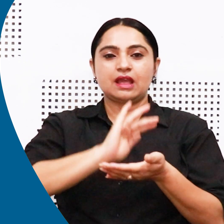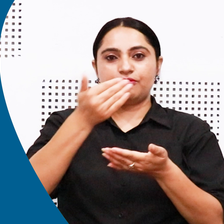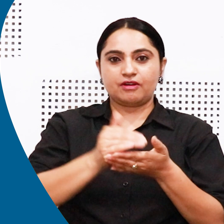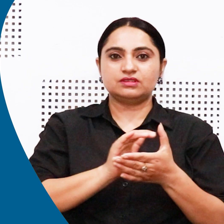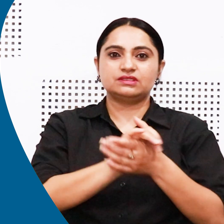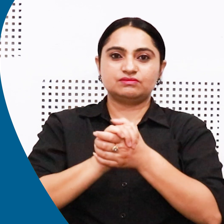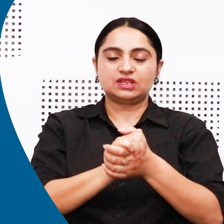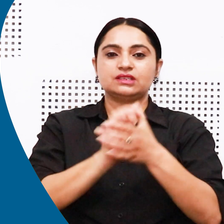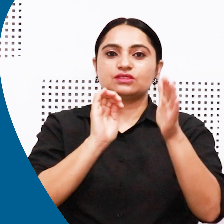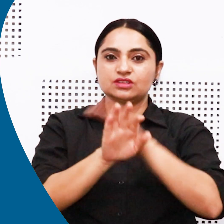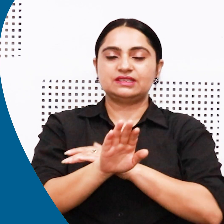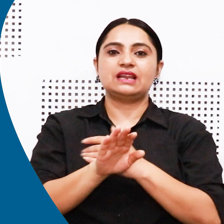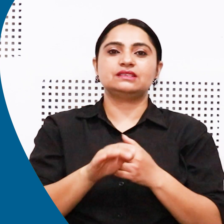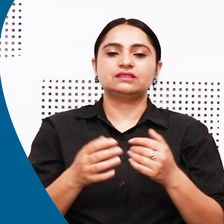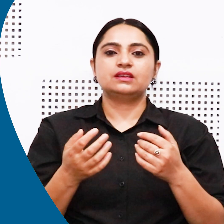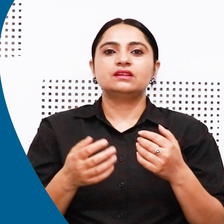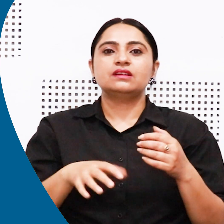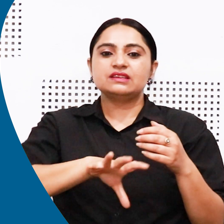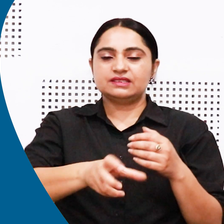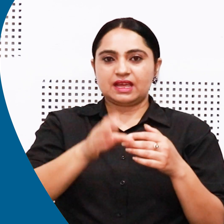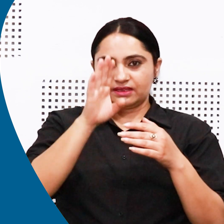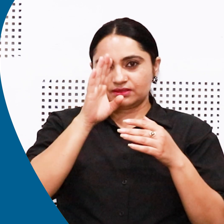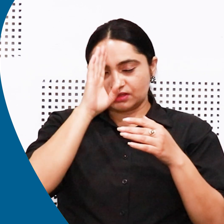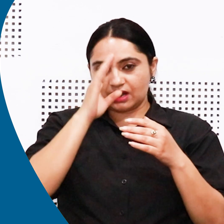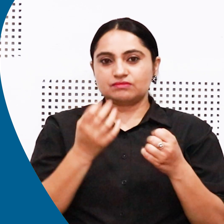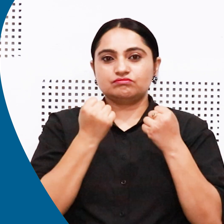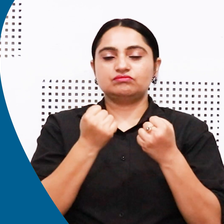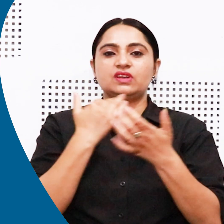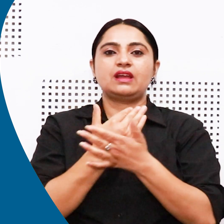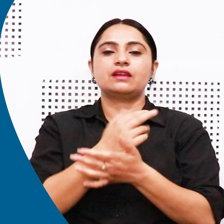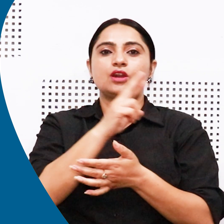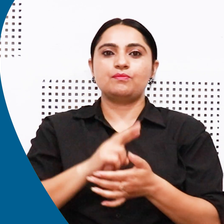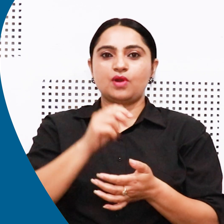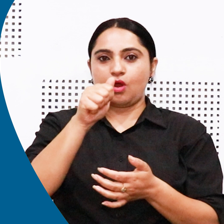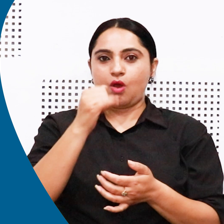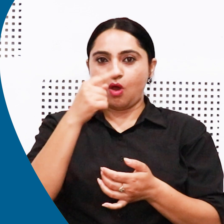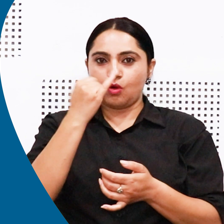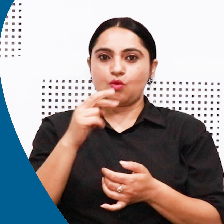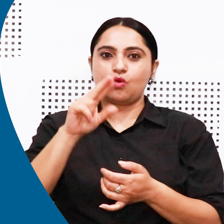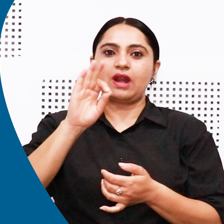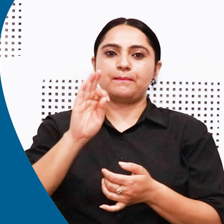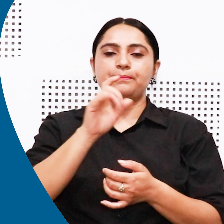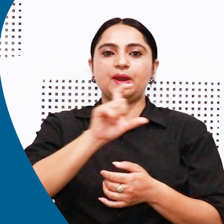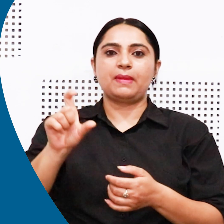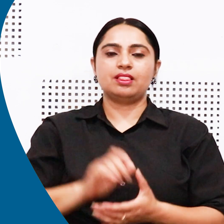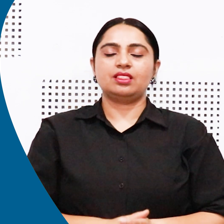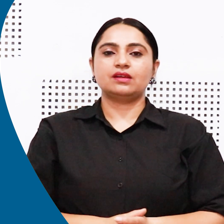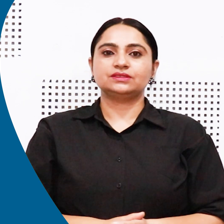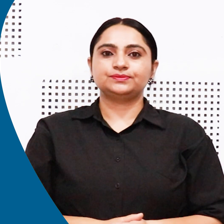फाउन्डेसनको साझेदारीमा सञ्चालित स्थानीय सरकार सबलीकरण कार्यक्रम र अकोराब नेपाल।